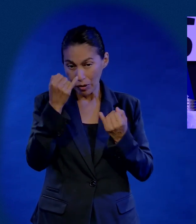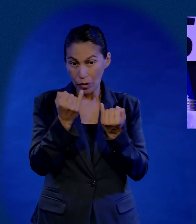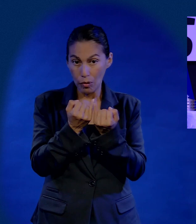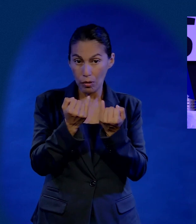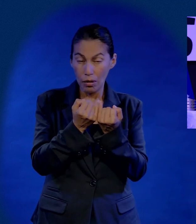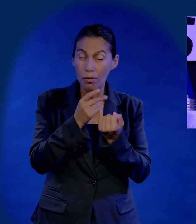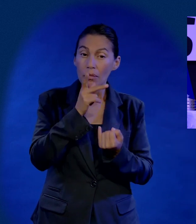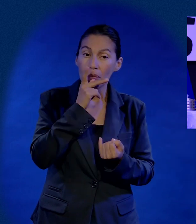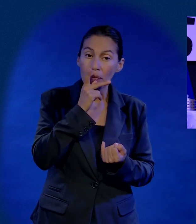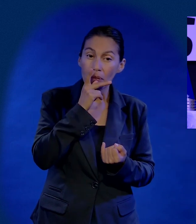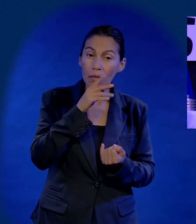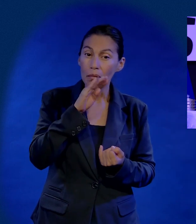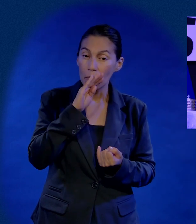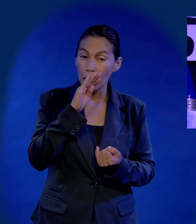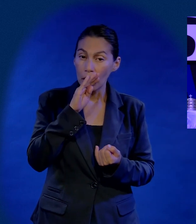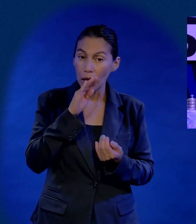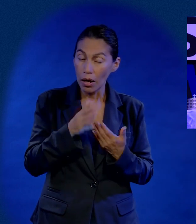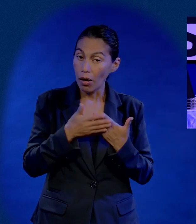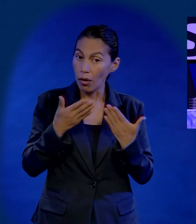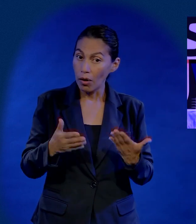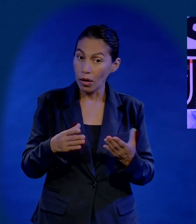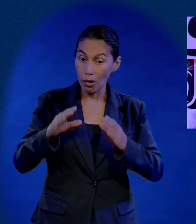pensar como mi padre y como mi madre.